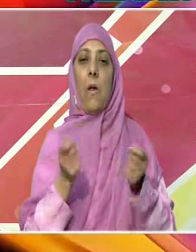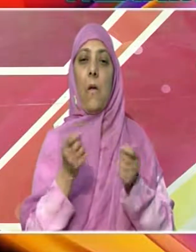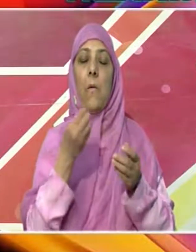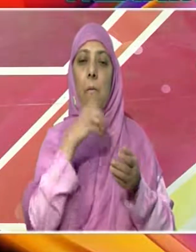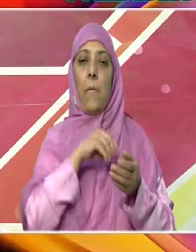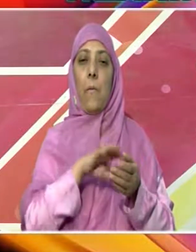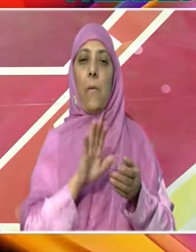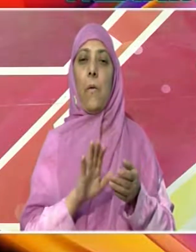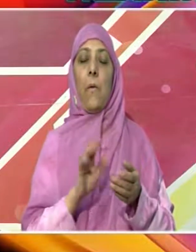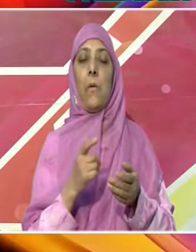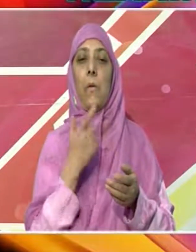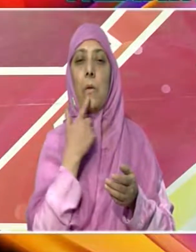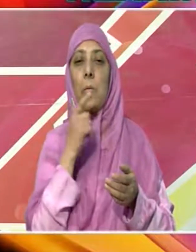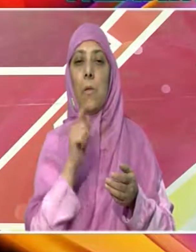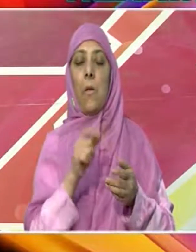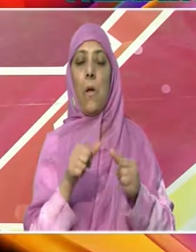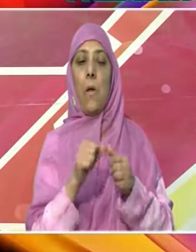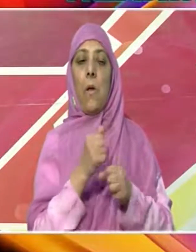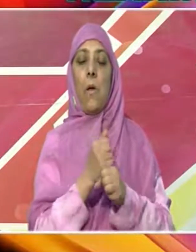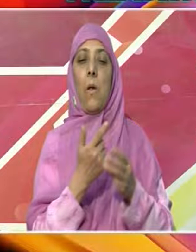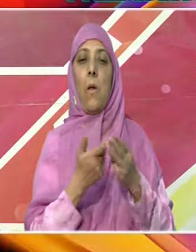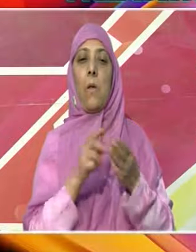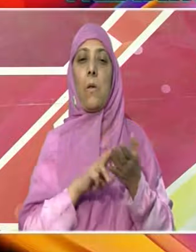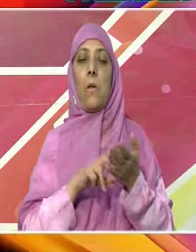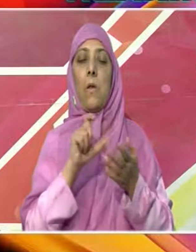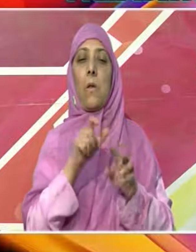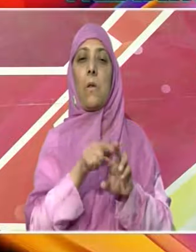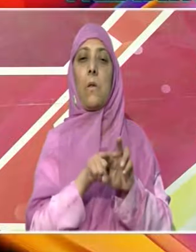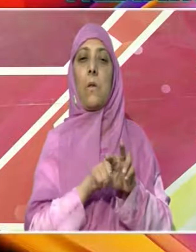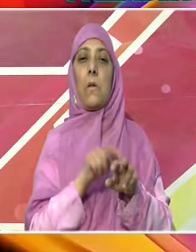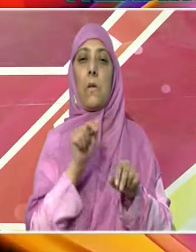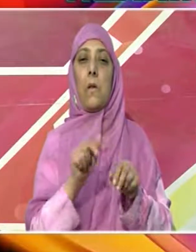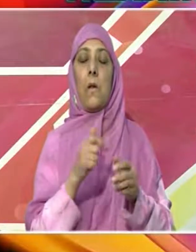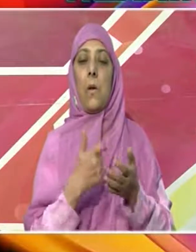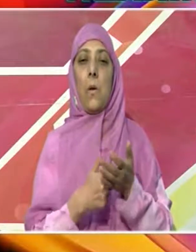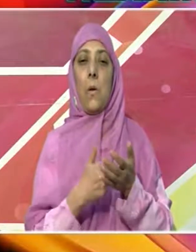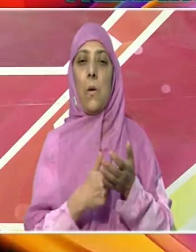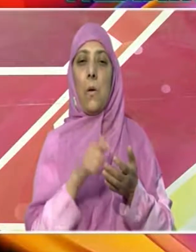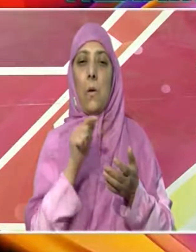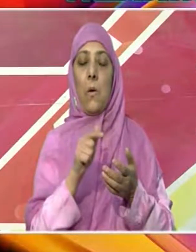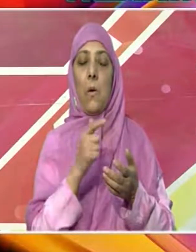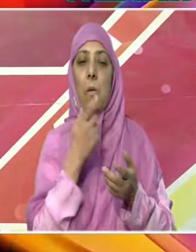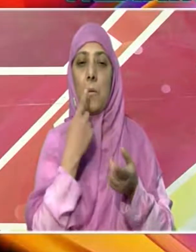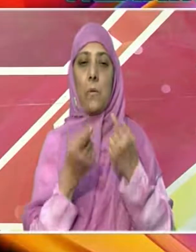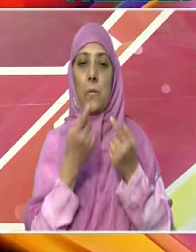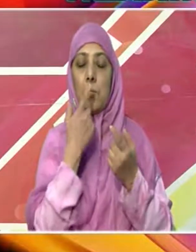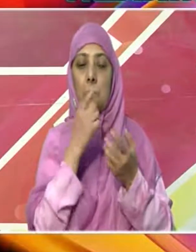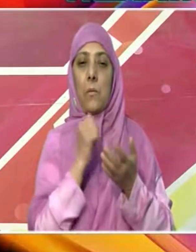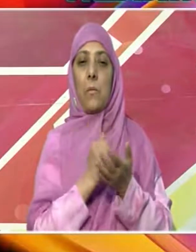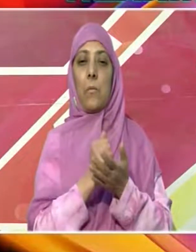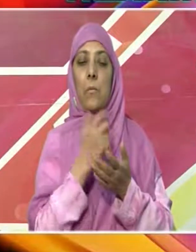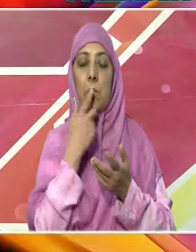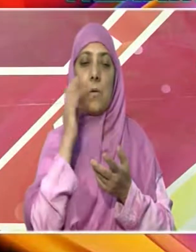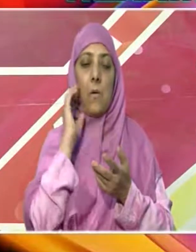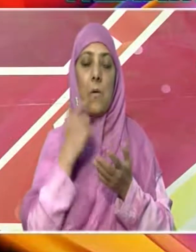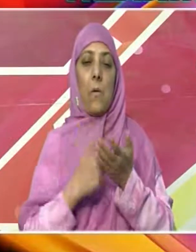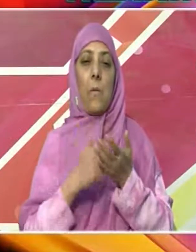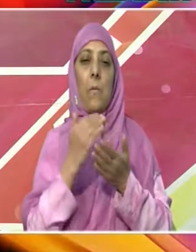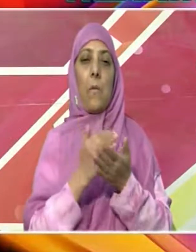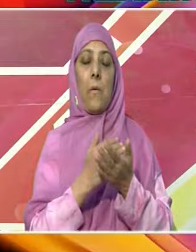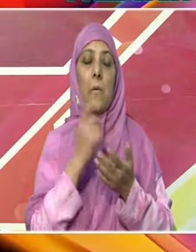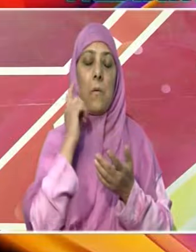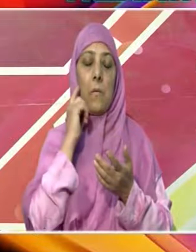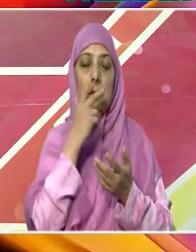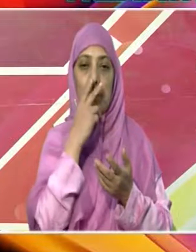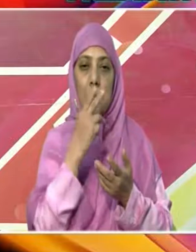उन्होंने amalaveri एजेंसियों को प्रोजेक्ट की तकनीक के लिए कार्यवाही में तेजी लाने और सभी हाल rukavaton